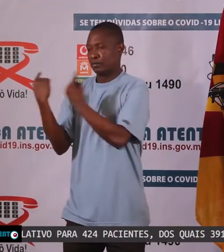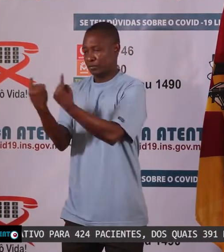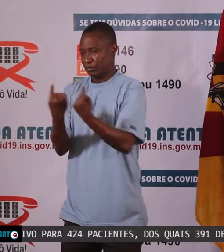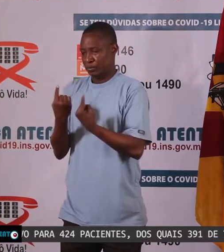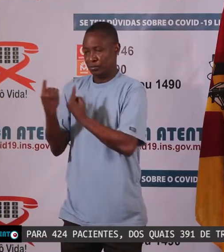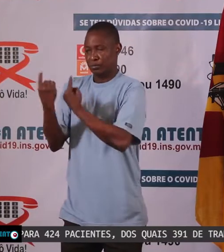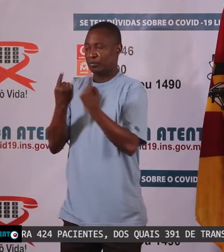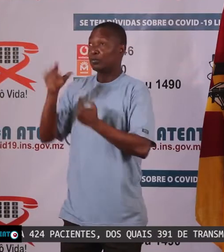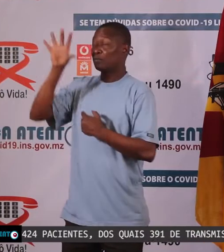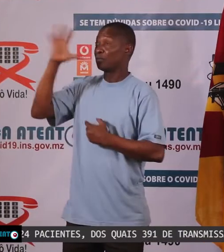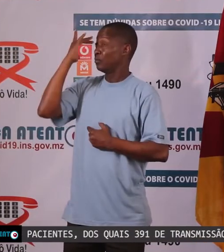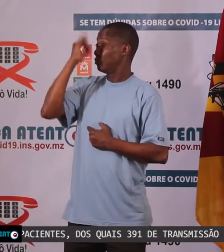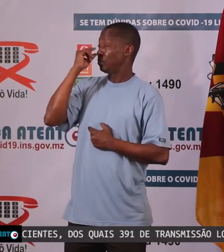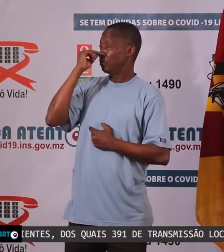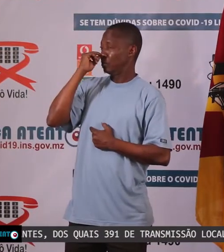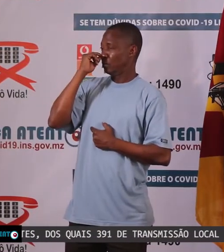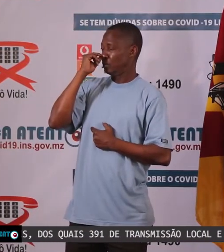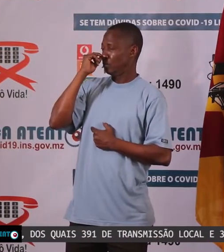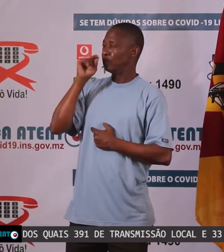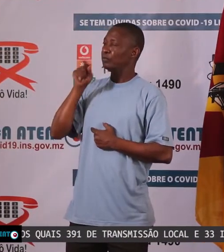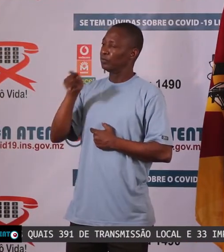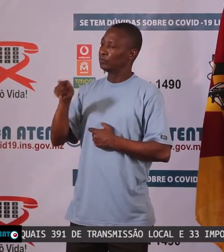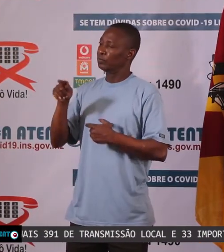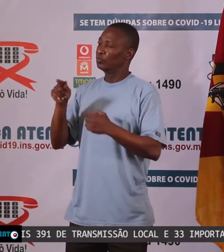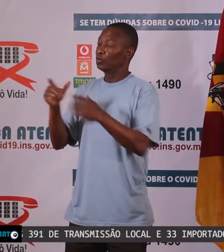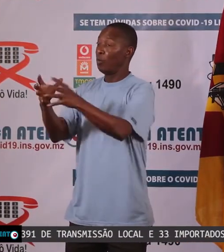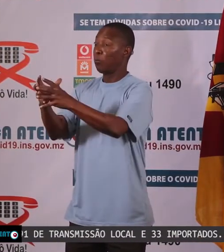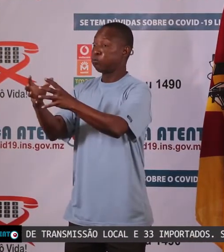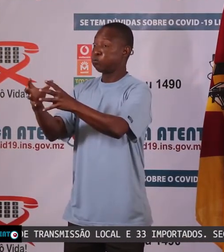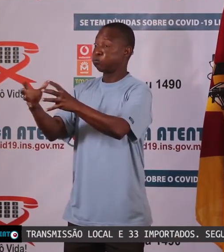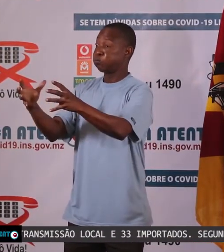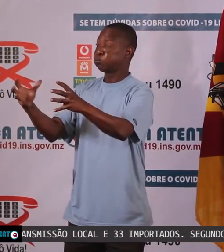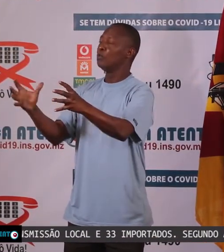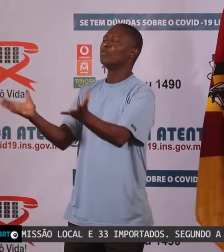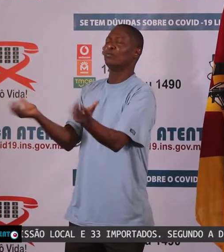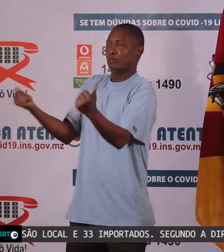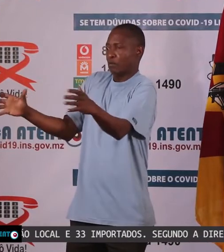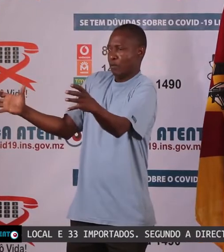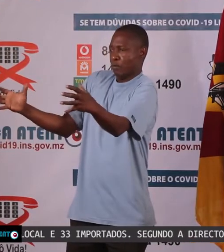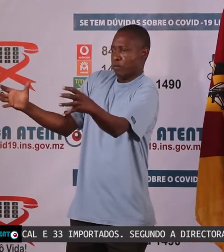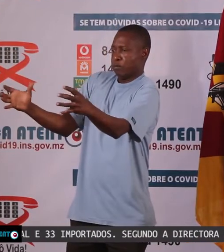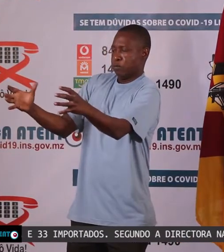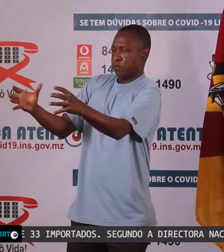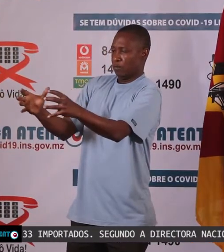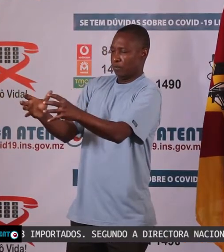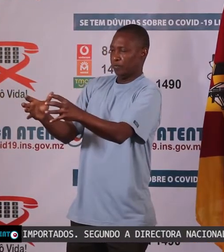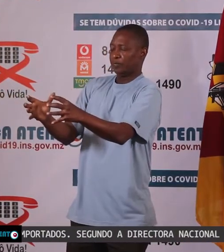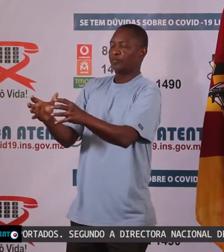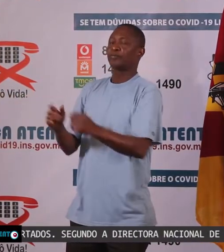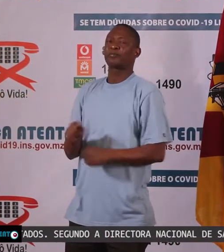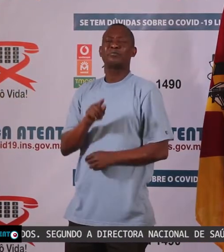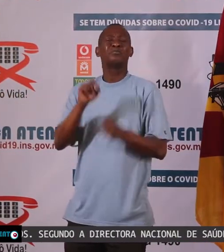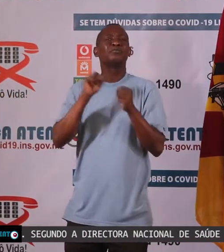da província aos desafios do crescimento da pandemia de Covid-19. Temos que